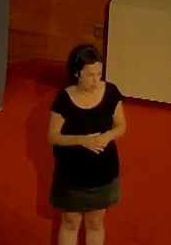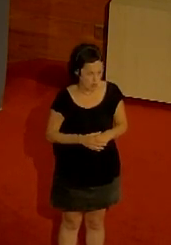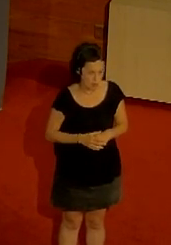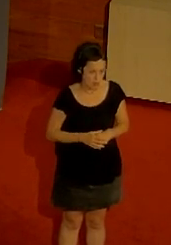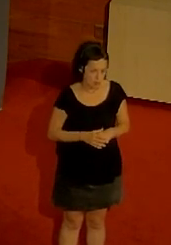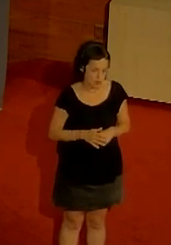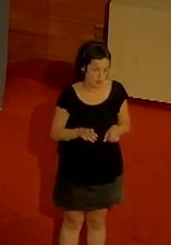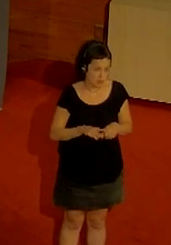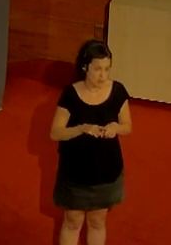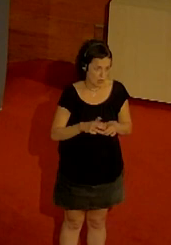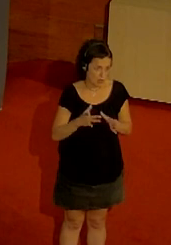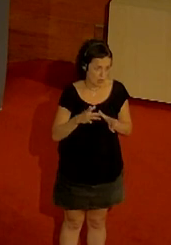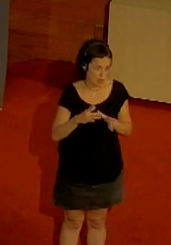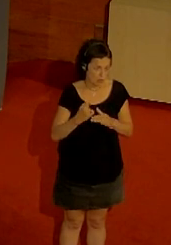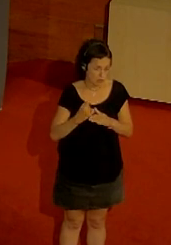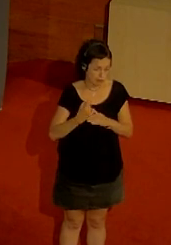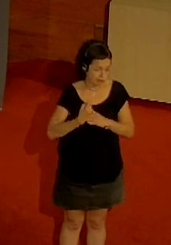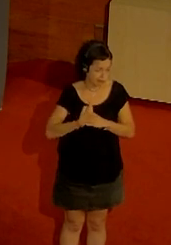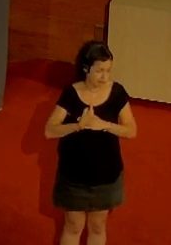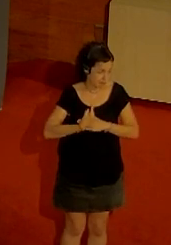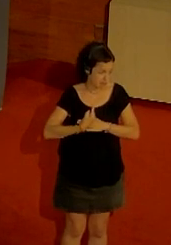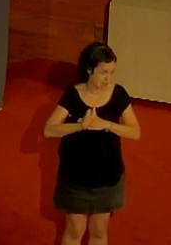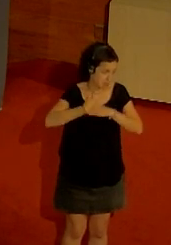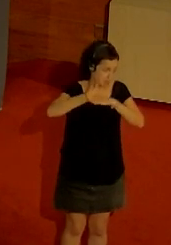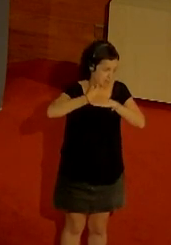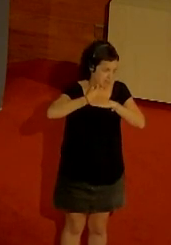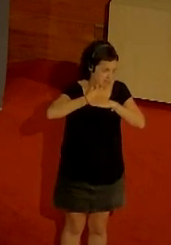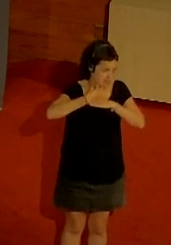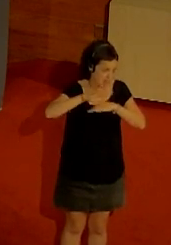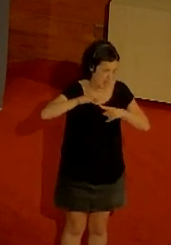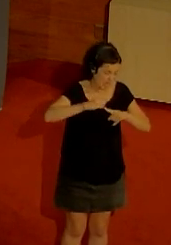categórico, pero al revés, ¿no? O sea,